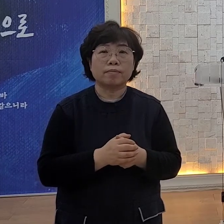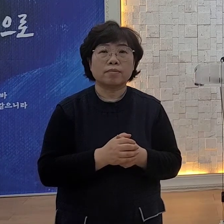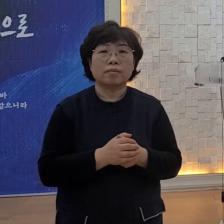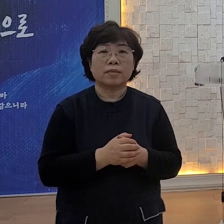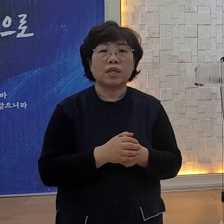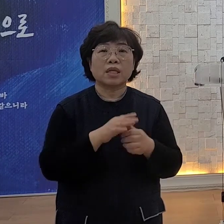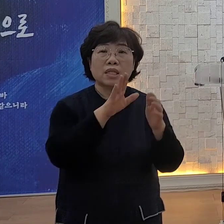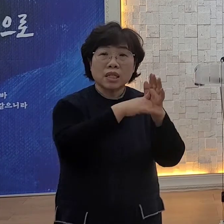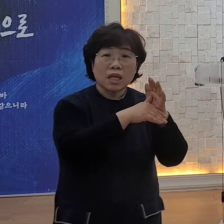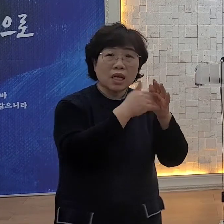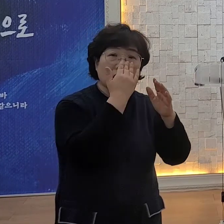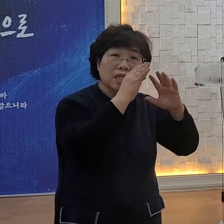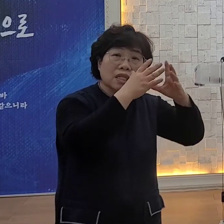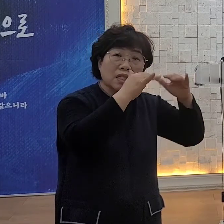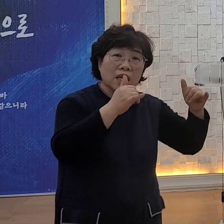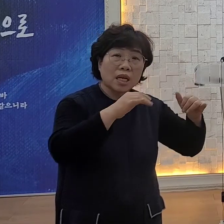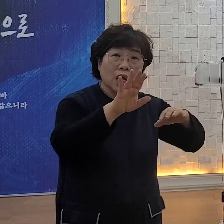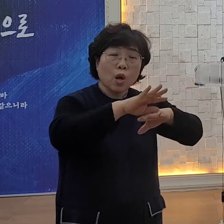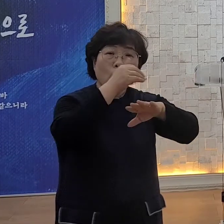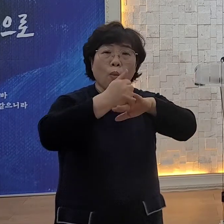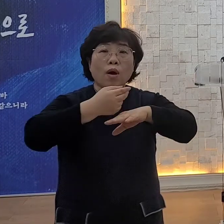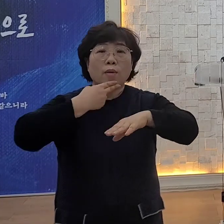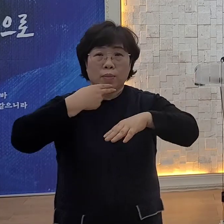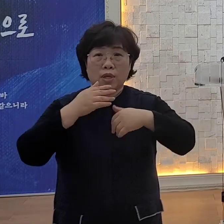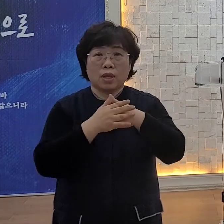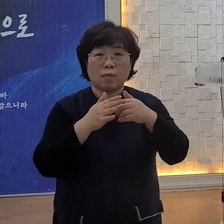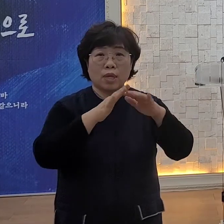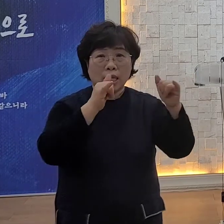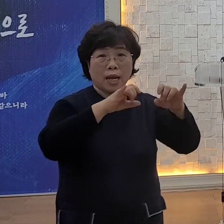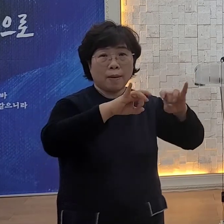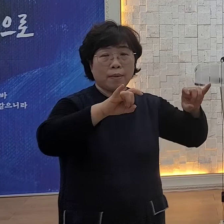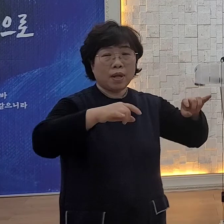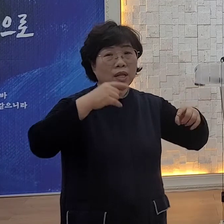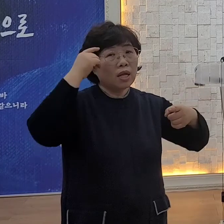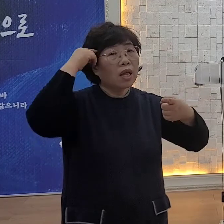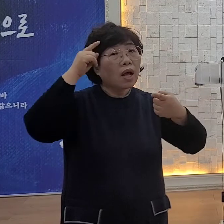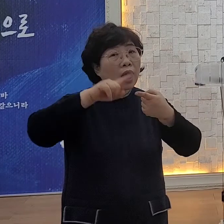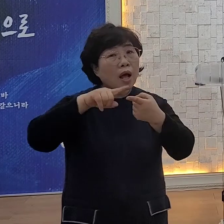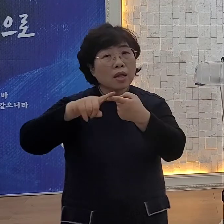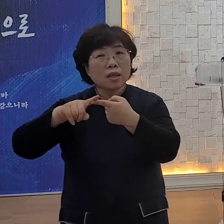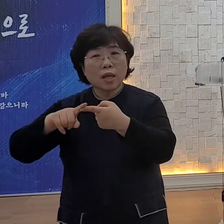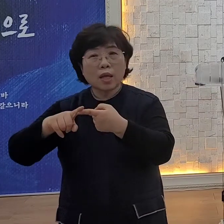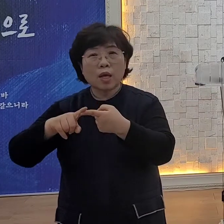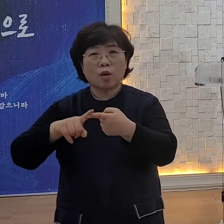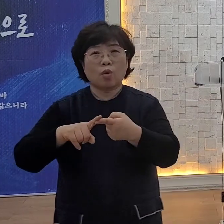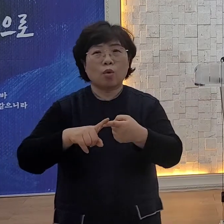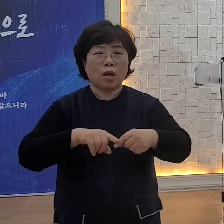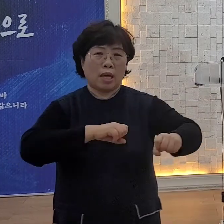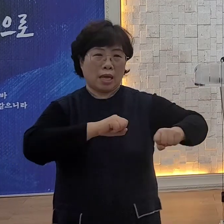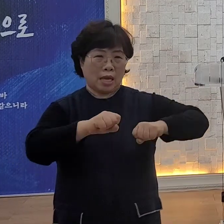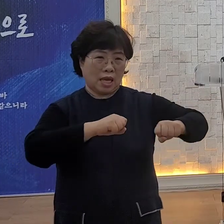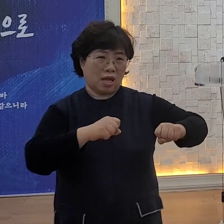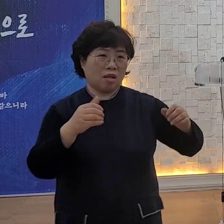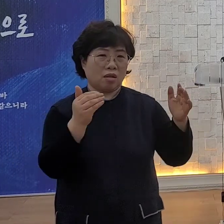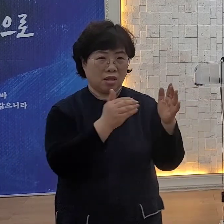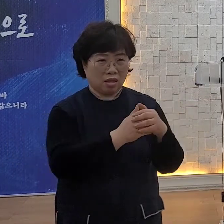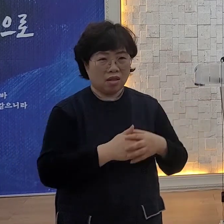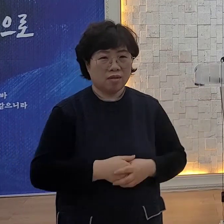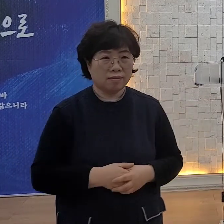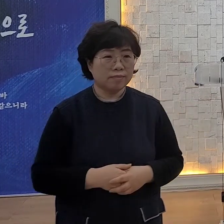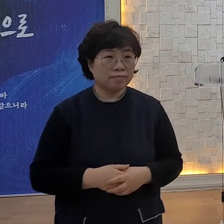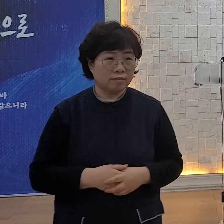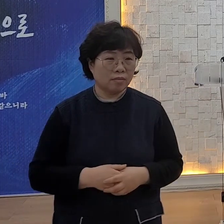읽어보겠습니다. 시작. 그때에는 이스라엘에 왕이 없었으므로 사람마다 자기 소견에 옳은 대로